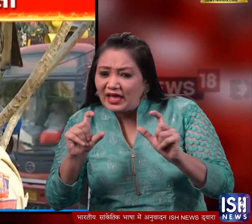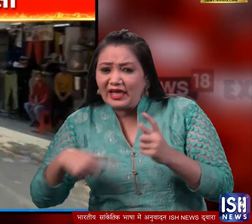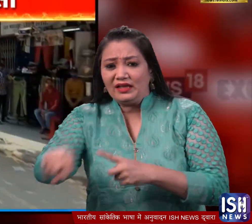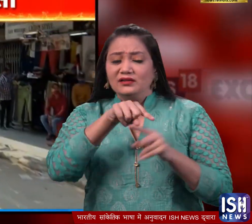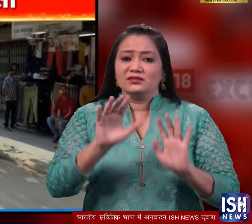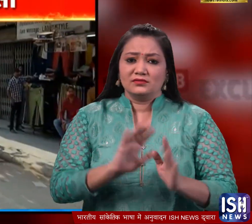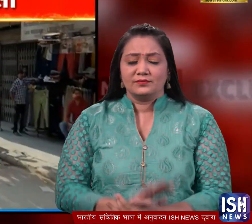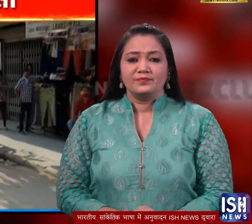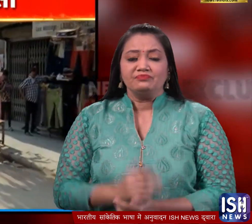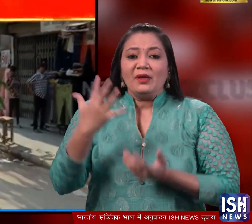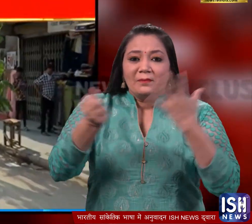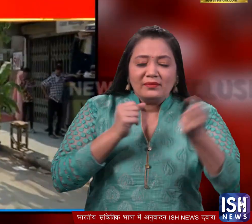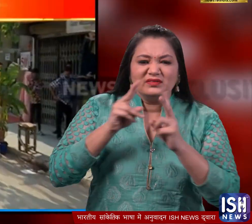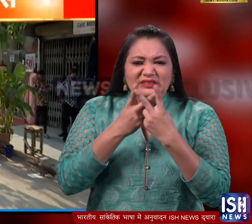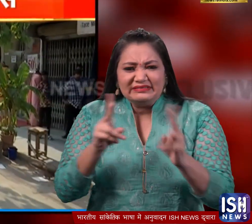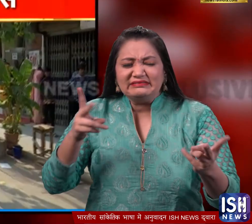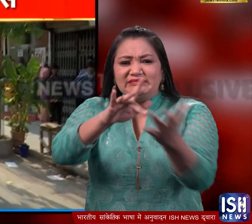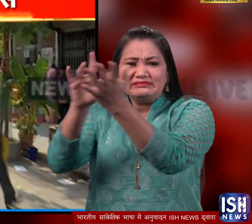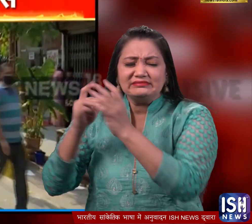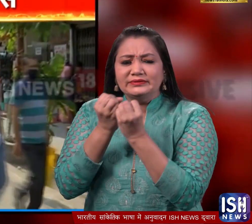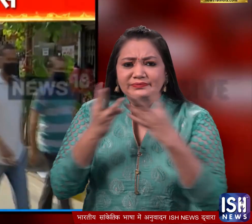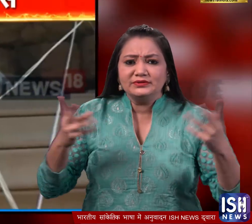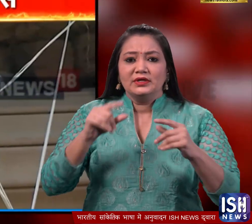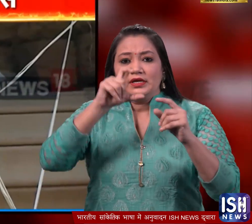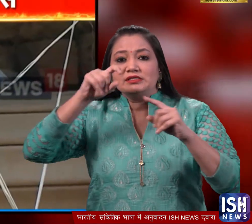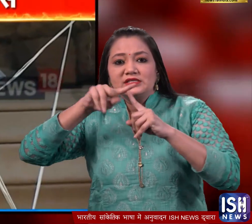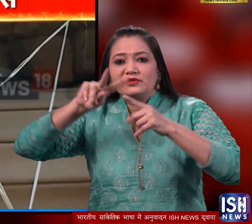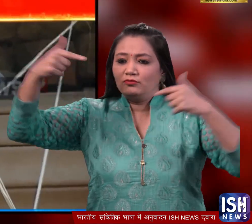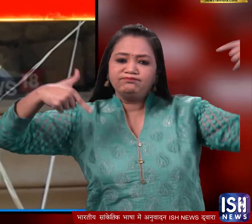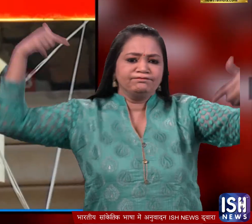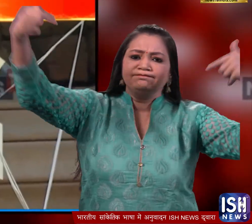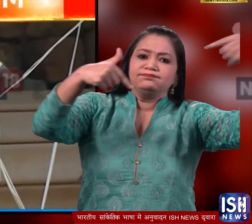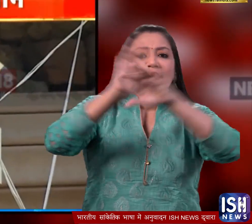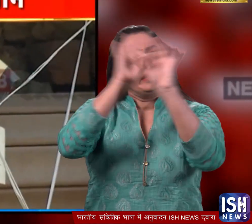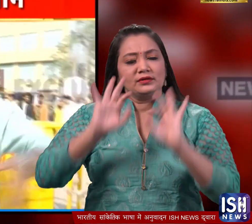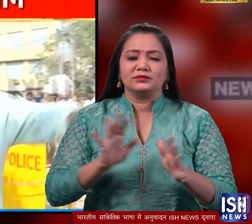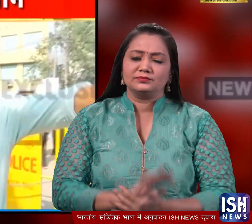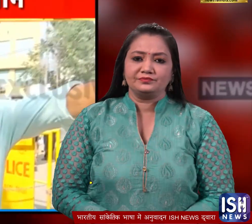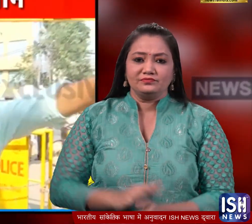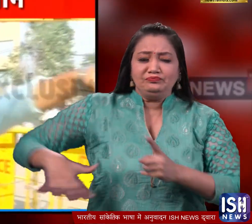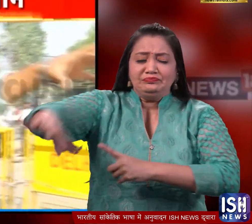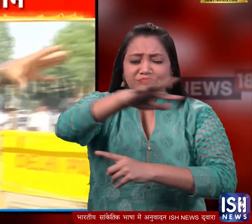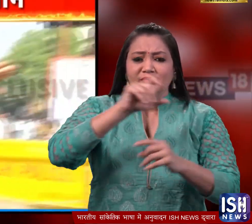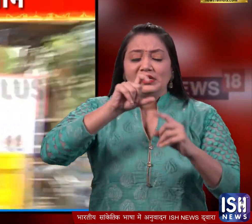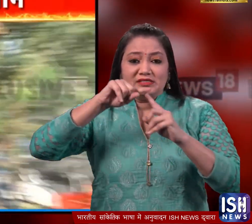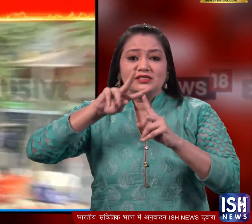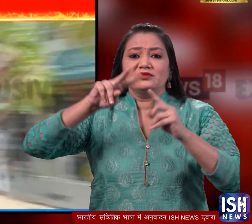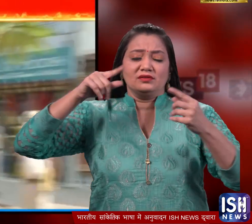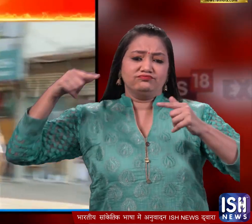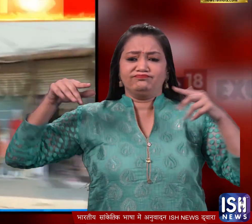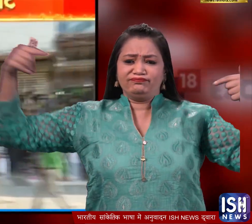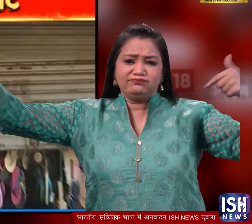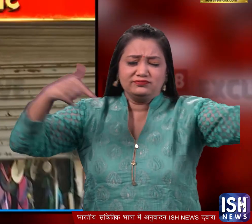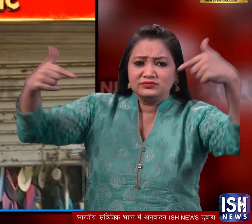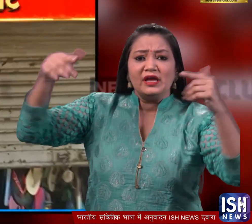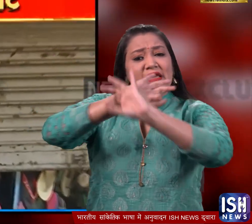सावधान रहें। यही नहीं, वहाँ मार्केट के चप्पे चप्पे पर नजर रखने के लिए सीसीटीवी कैमरों की भी मदद ली जा रही है। पूरे मार्केट एरिया में सीसीटीवी कैमरों को